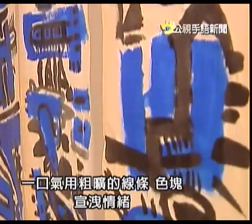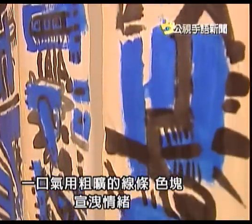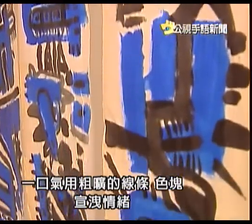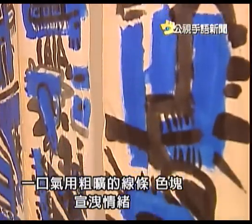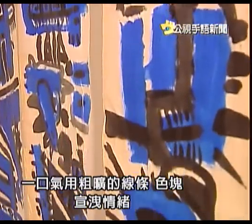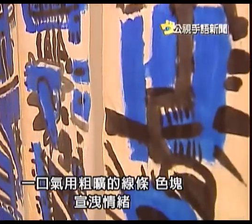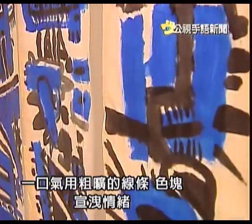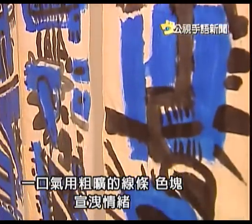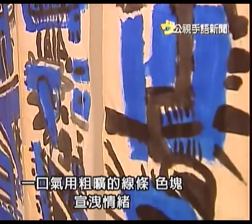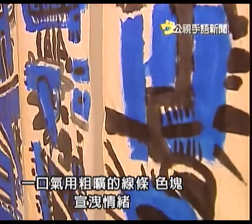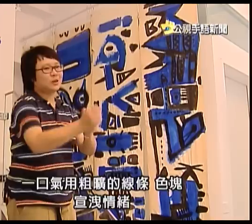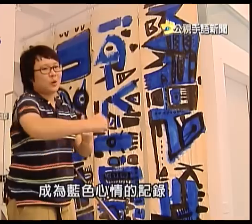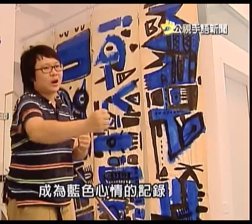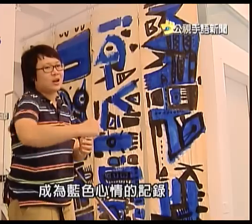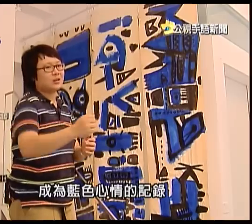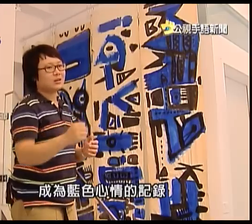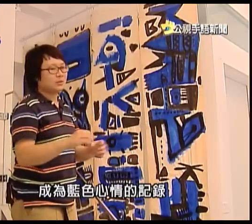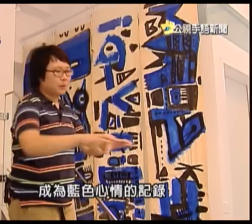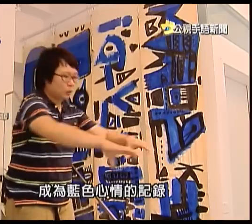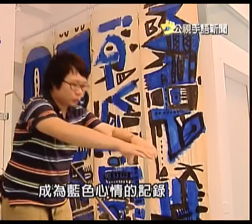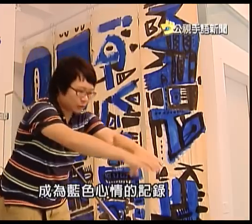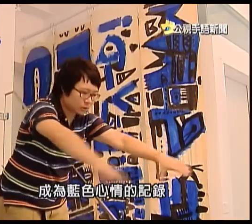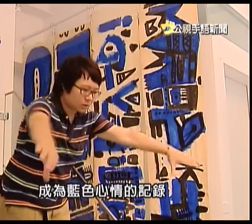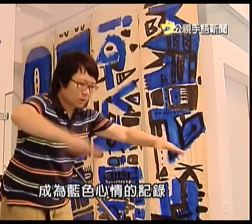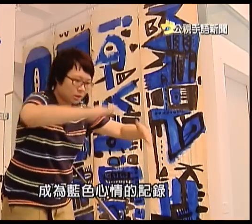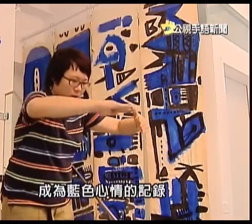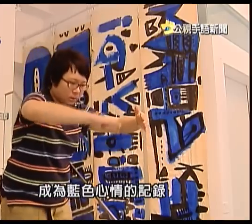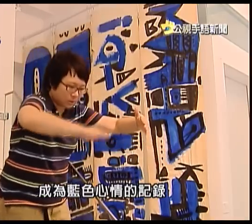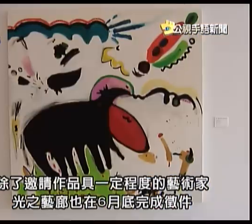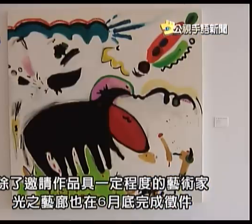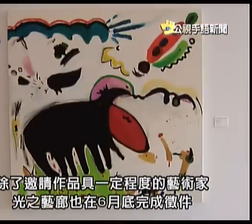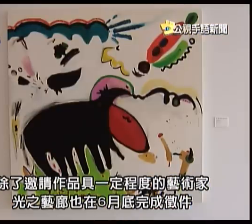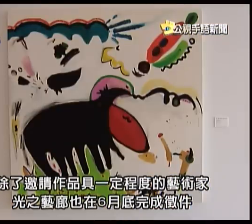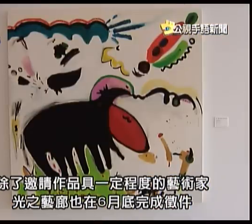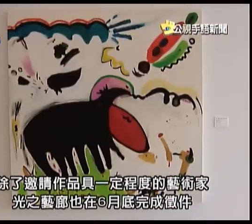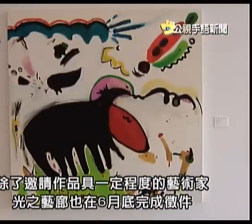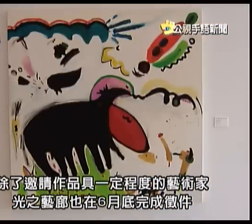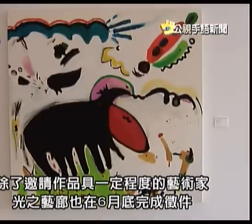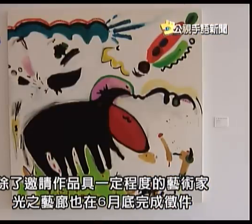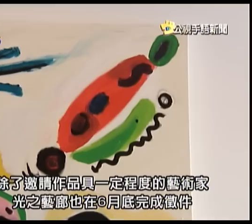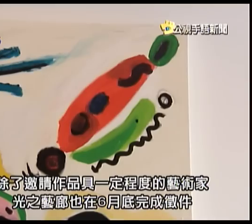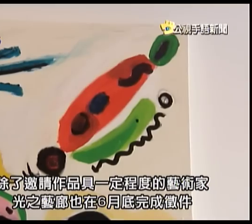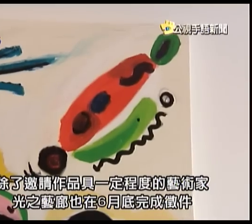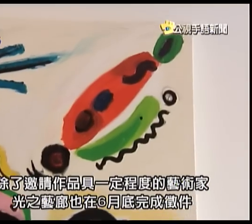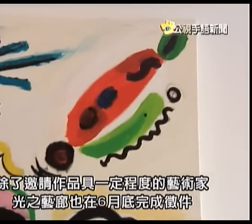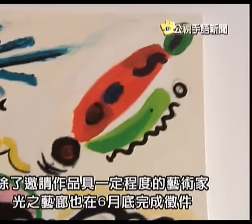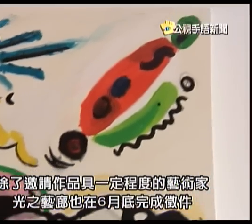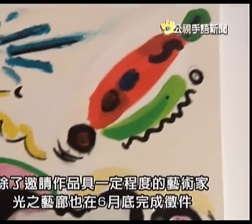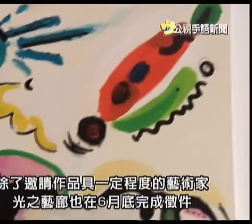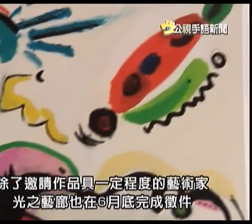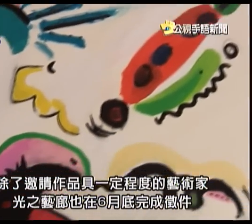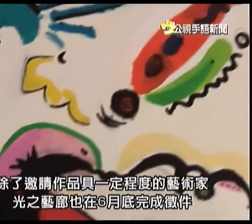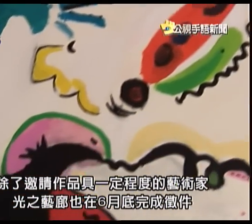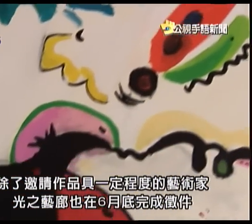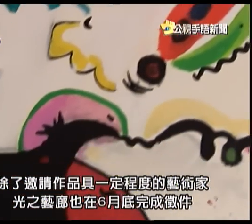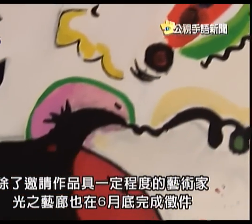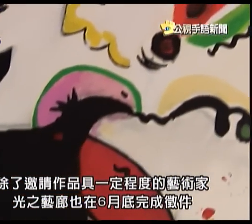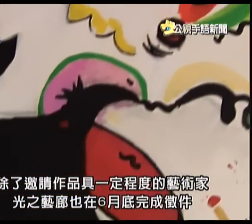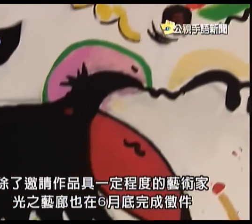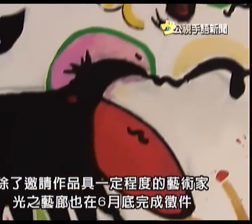泄情绪，成为蓝色心情的记录。除了邀请作品具有一定程度的艺术家，光之一郎也在六月底完成